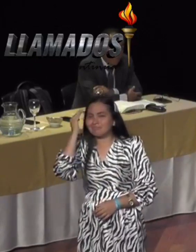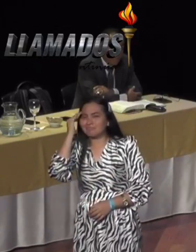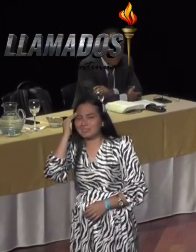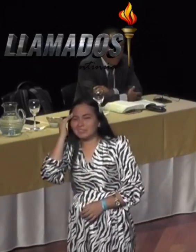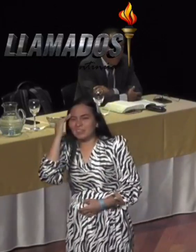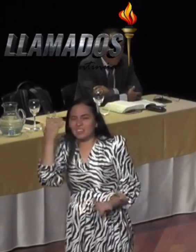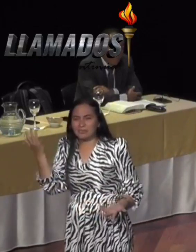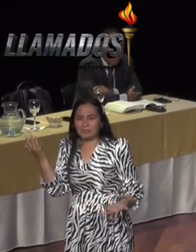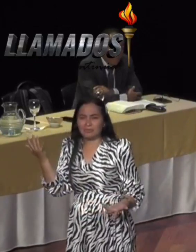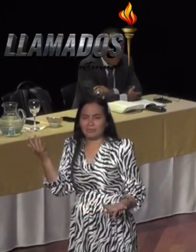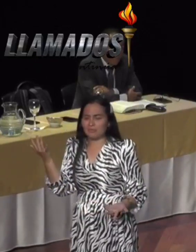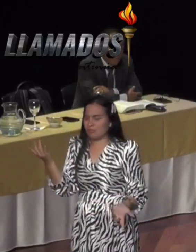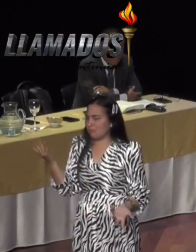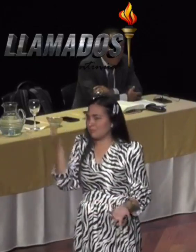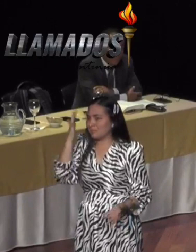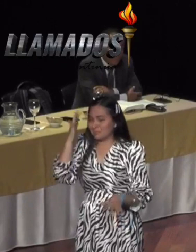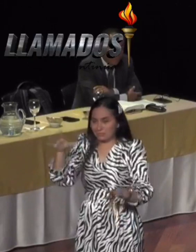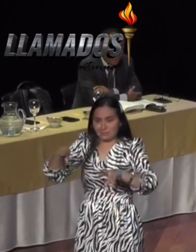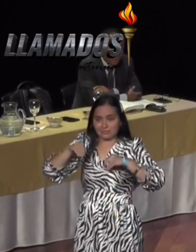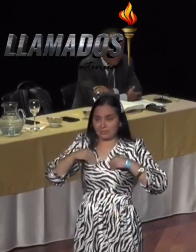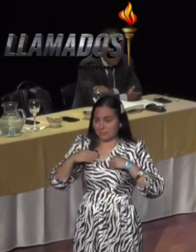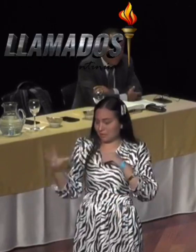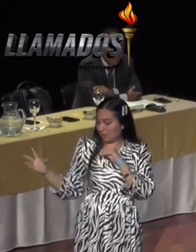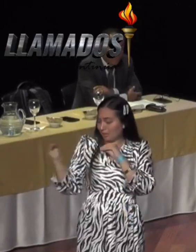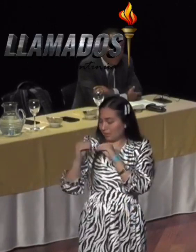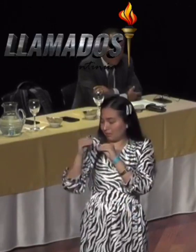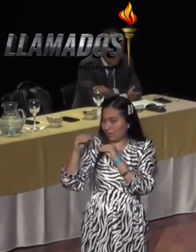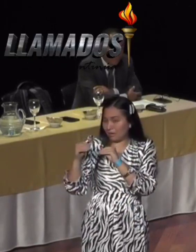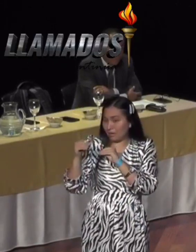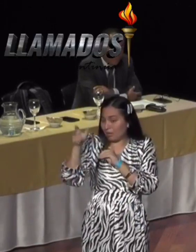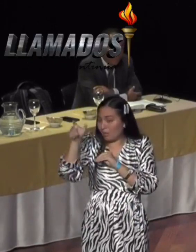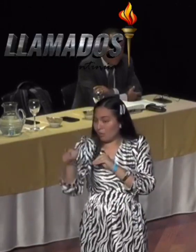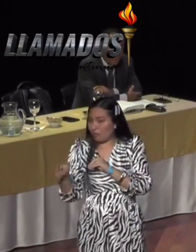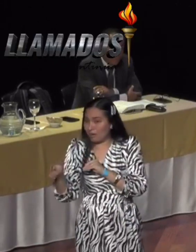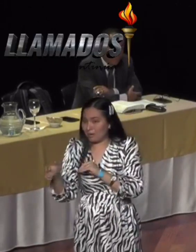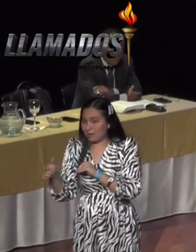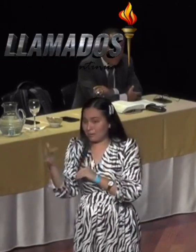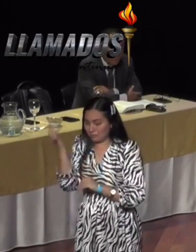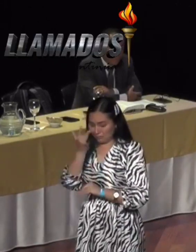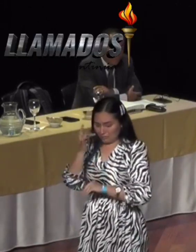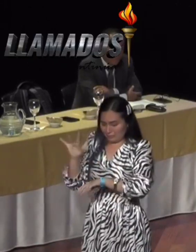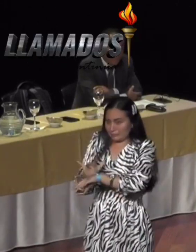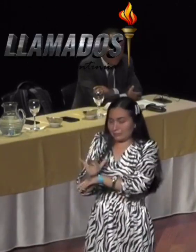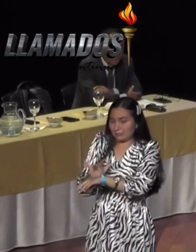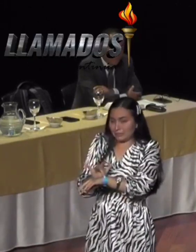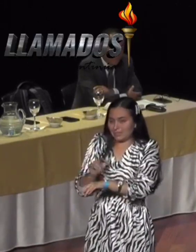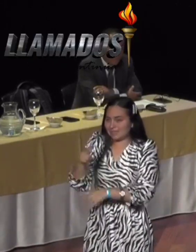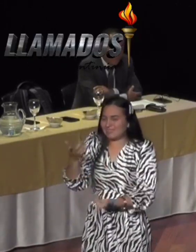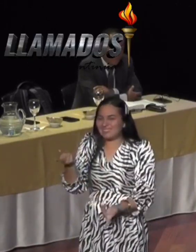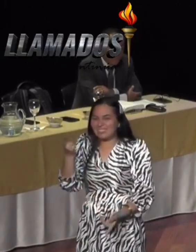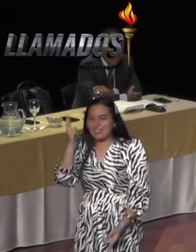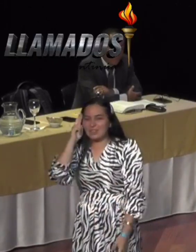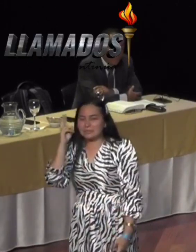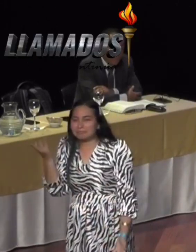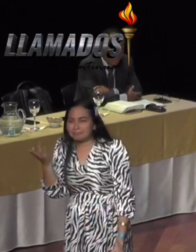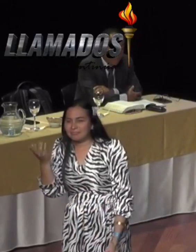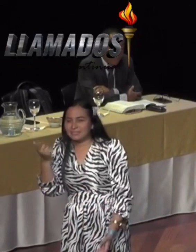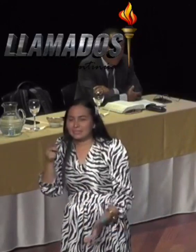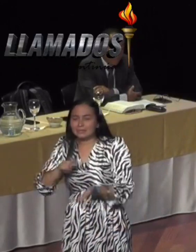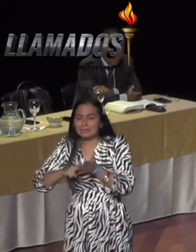una mujer de piel gruesa y de color oscuro. Es decir, que Moisés ya estaba renunciando al